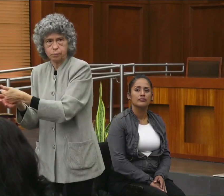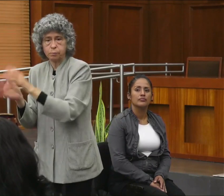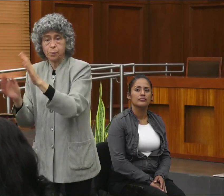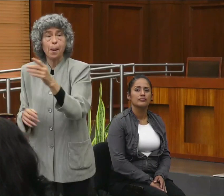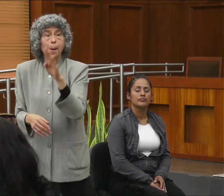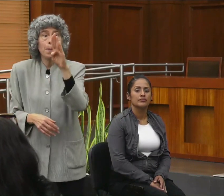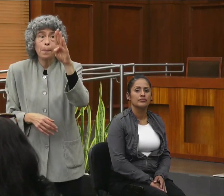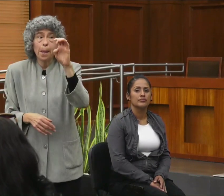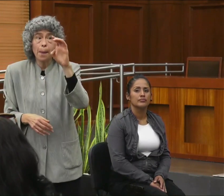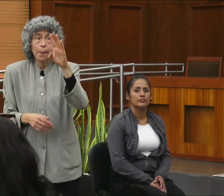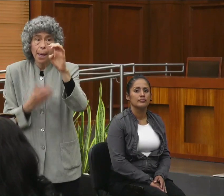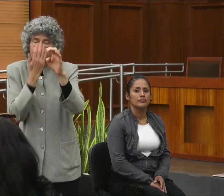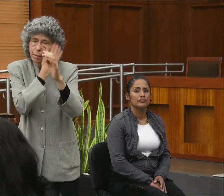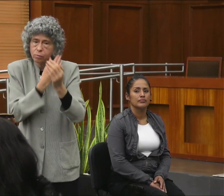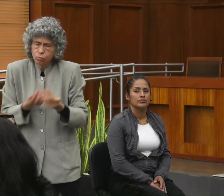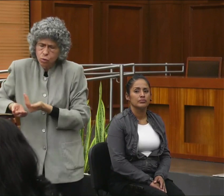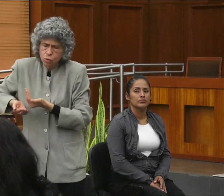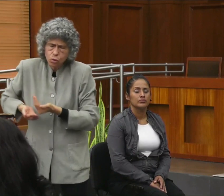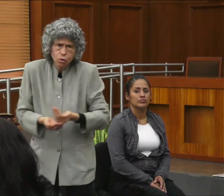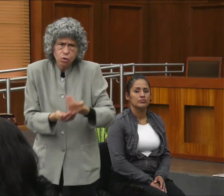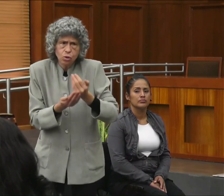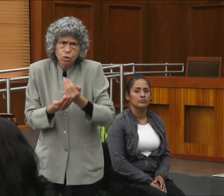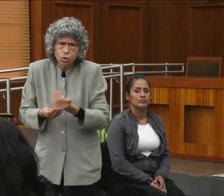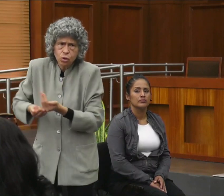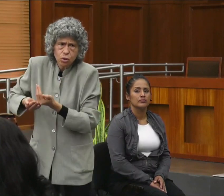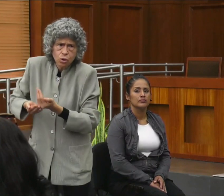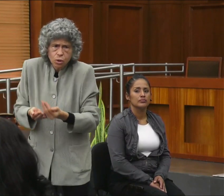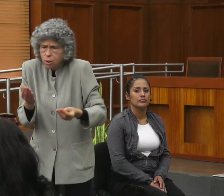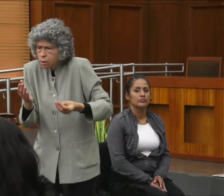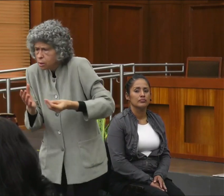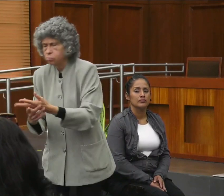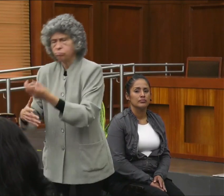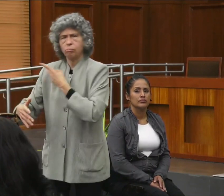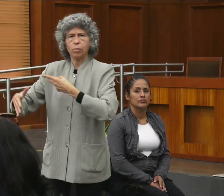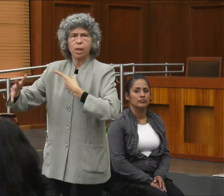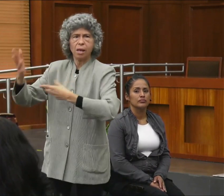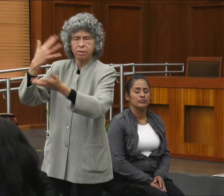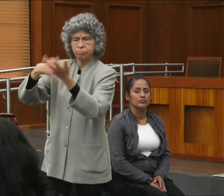Pero esto tendría que ser desde su infancia, desde que son bebecitos,